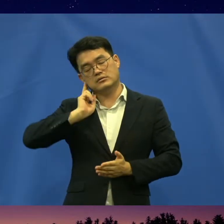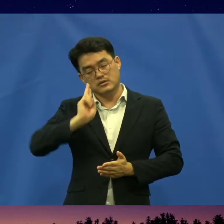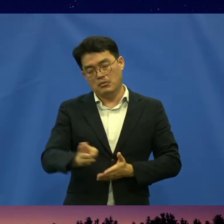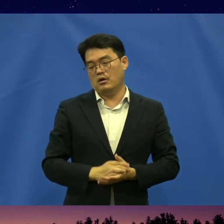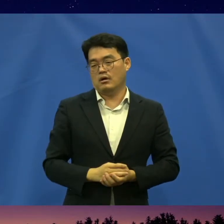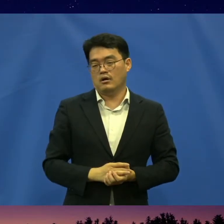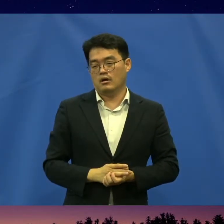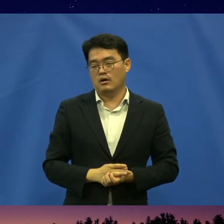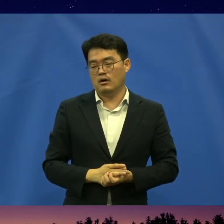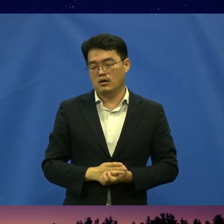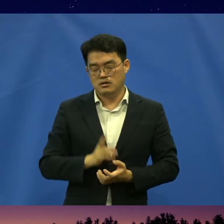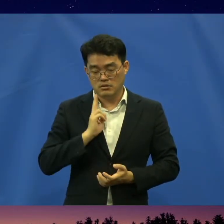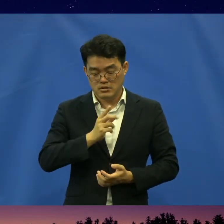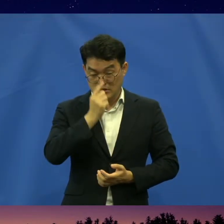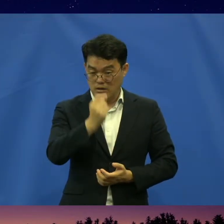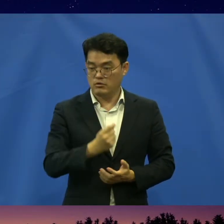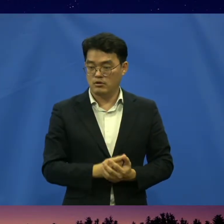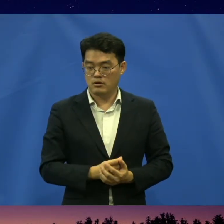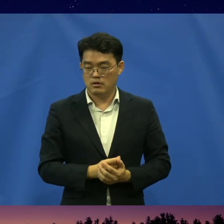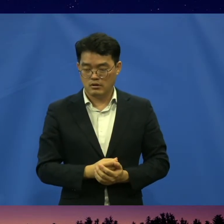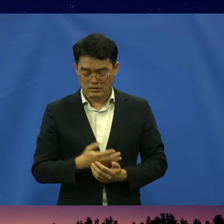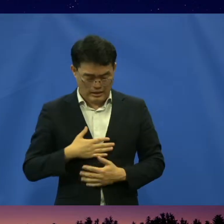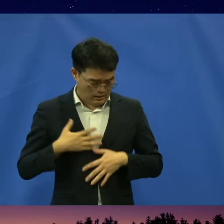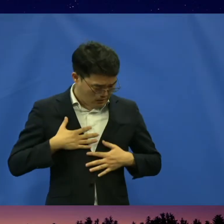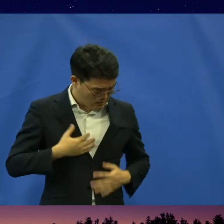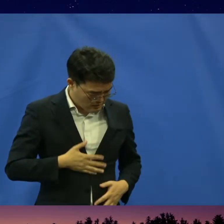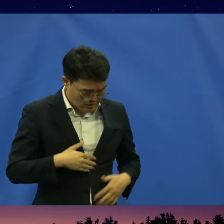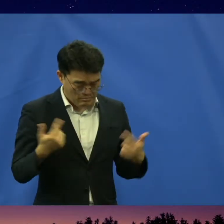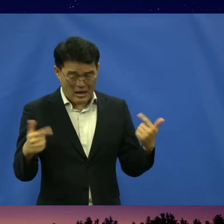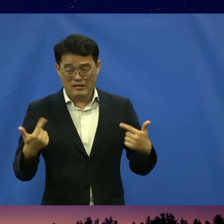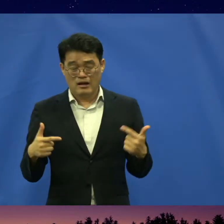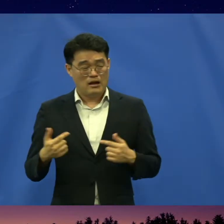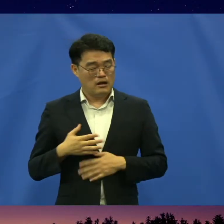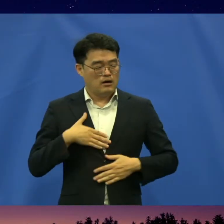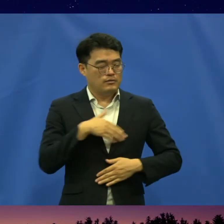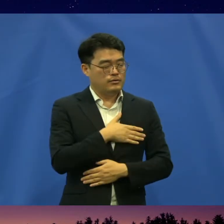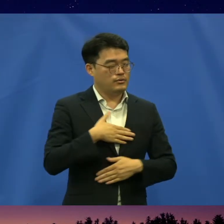자기도 그냥 날마다 자기가 더럽다고 생각하니까 내 씻는 거.